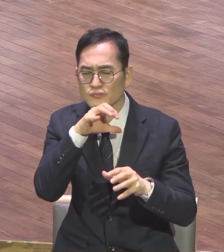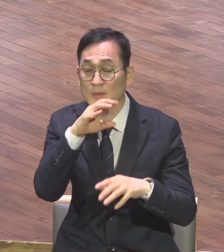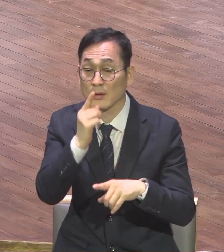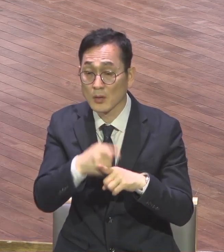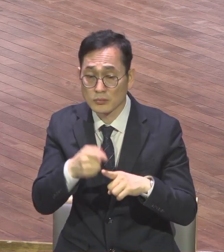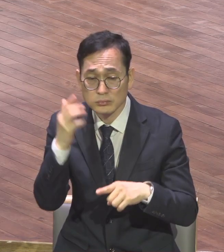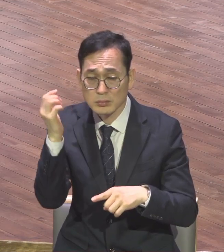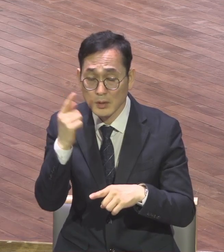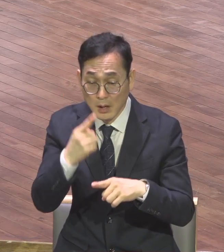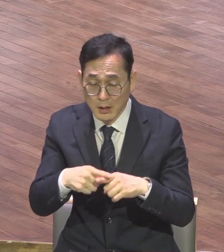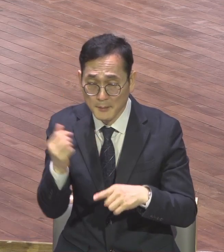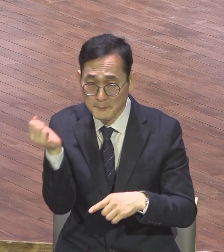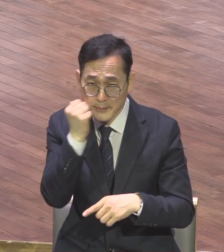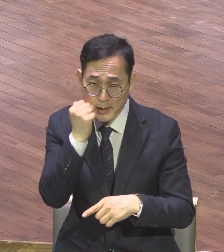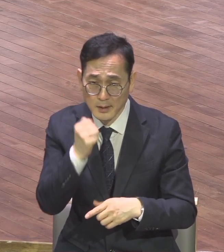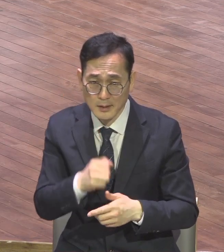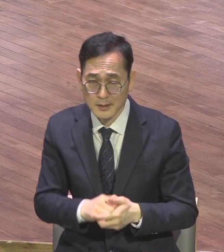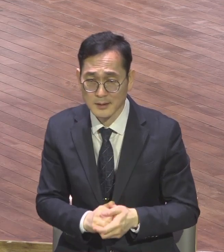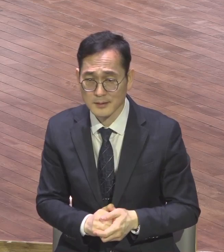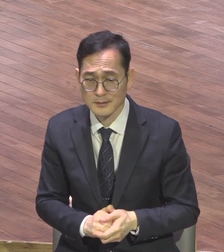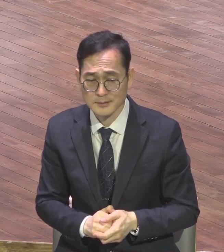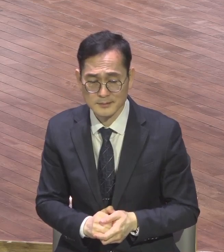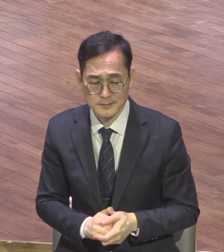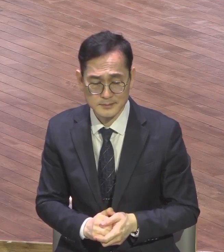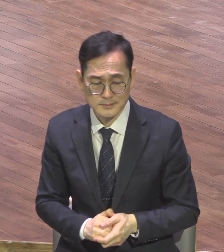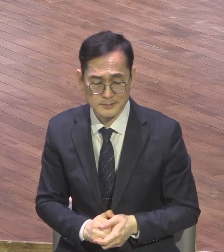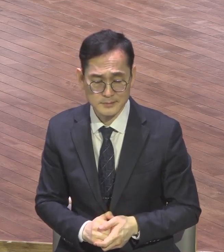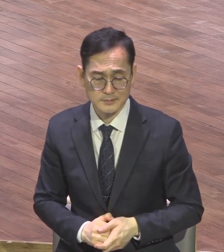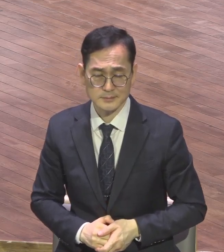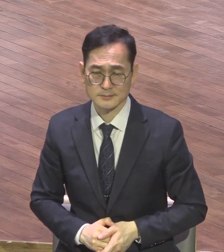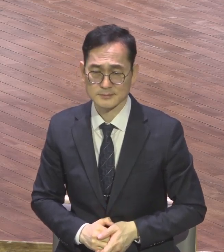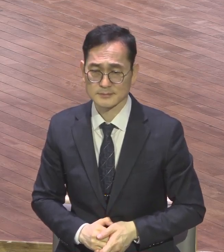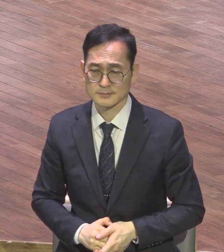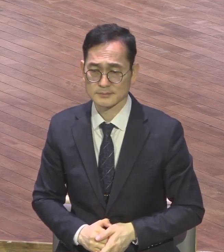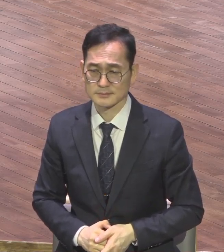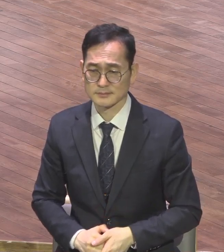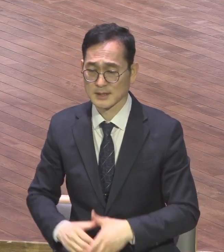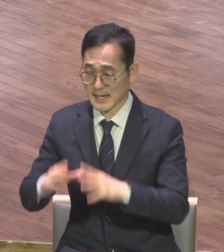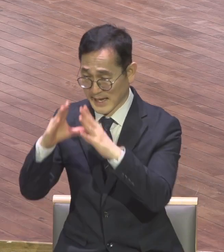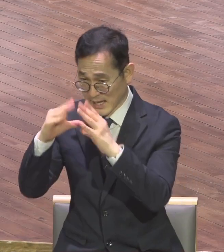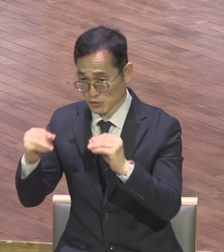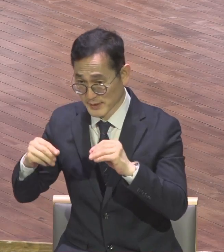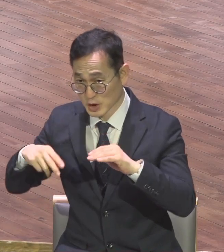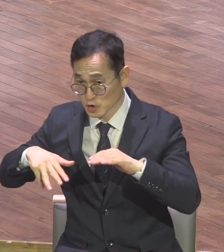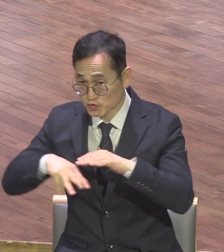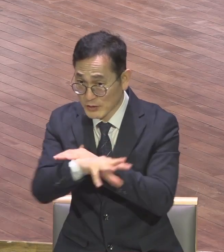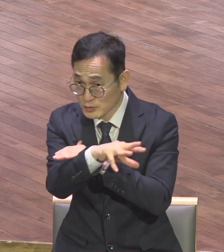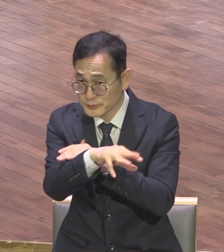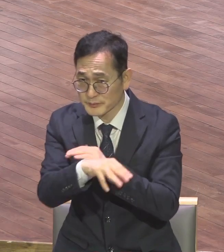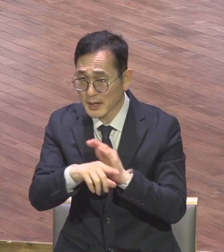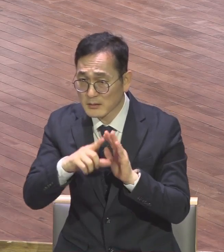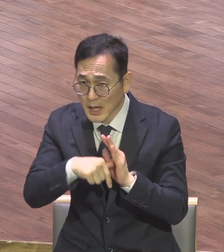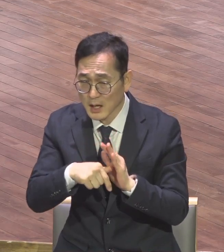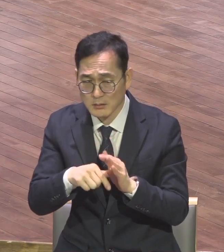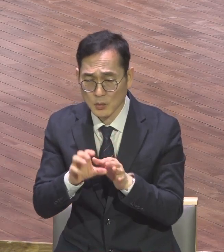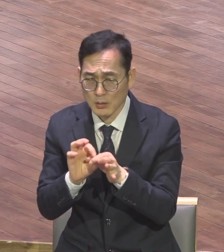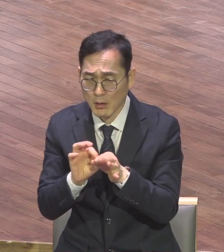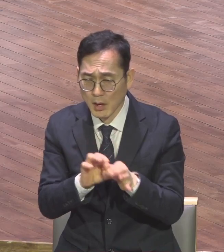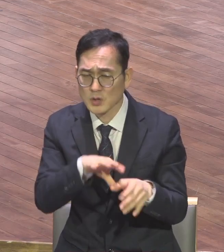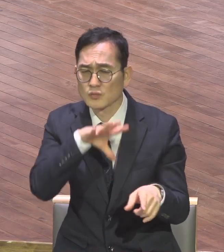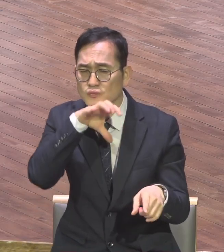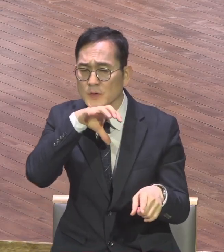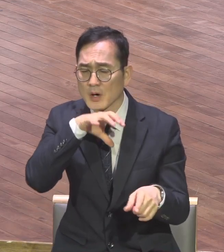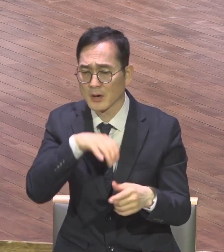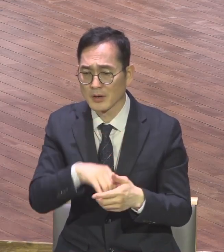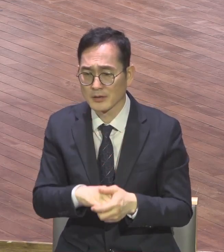아시잖아요. 저분도 주특기가 하나님 출애굽 시켜줘도 감사 없어. 계속 불평이야. 뭐 조금 되면 히히